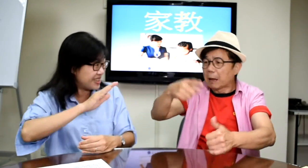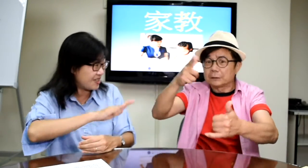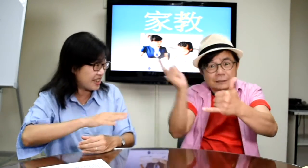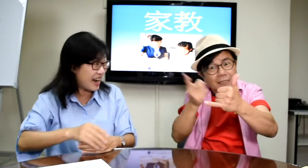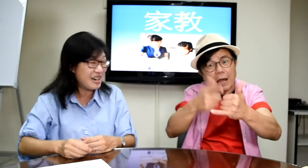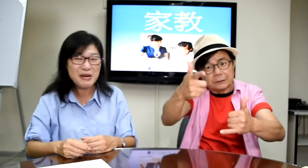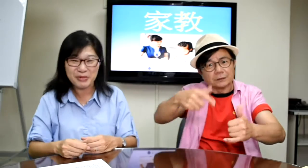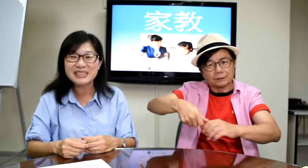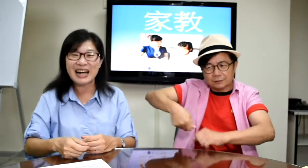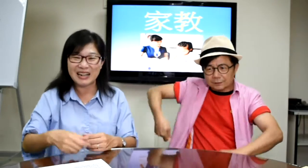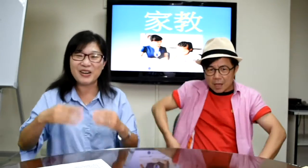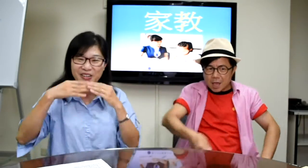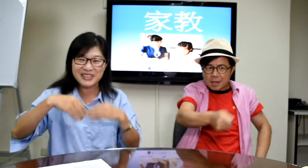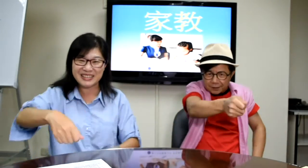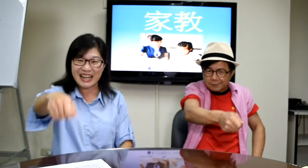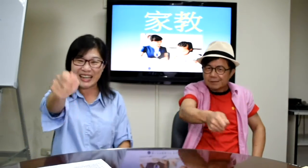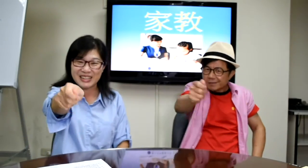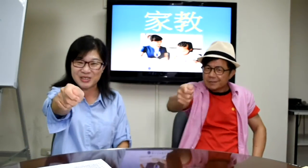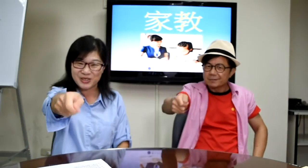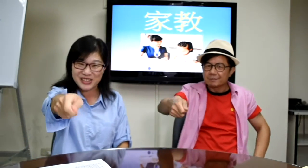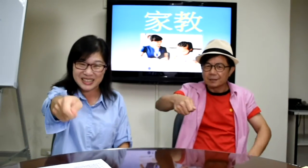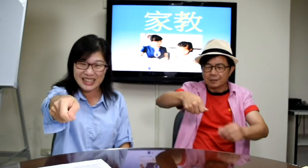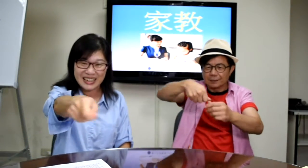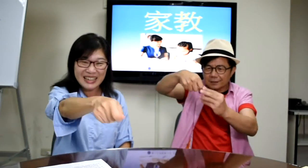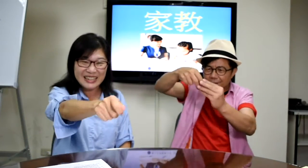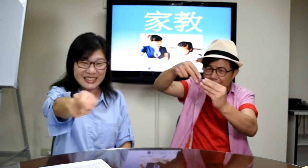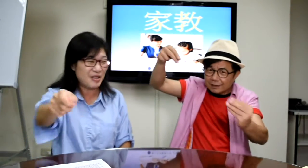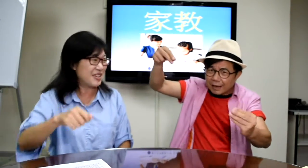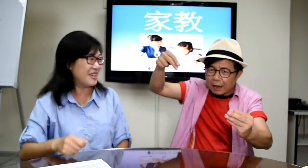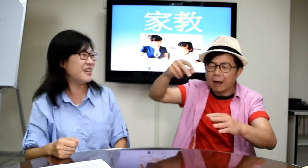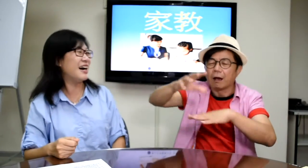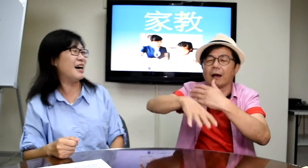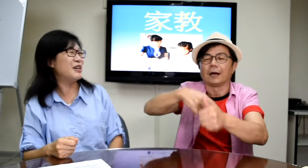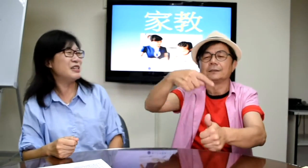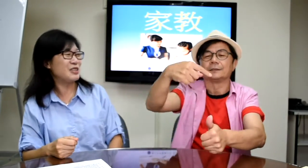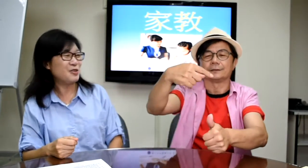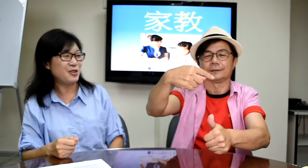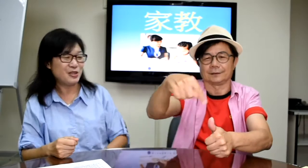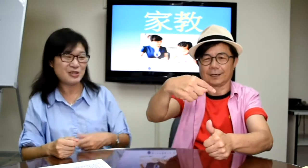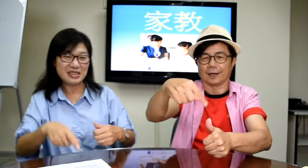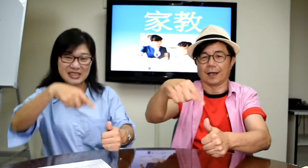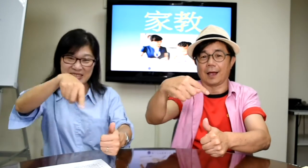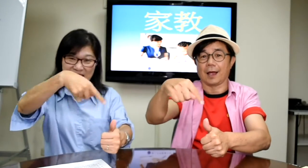孔子有拿，不是打人哦，孔子是拿一根竹子这样教人，所以就是教、